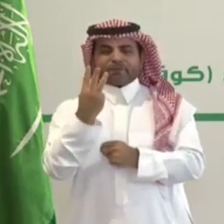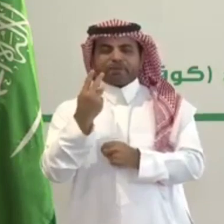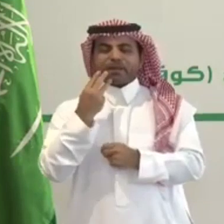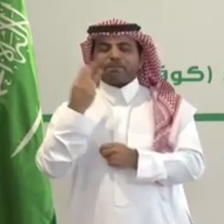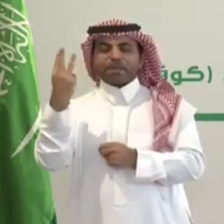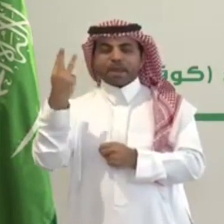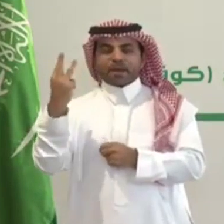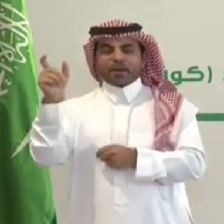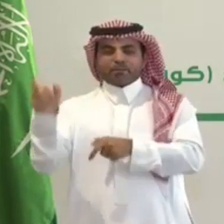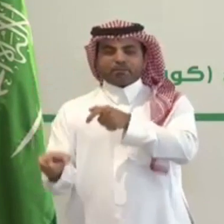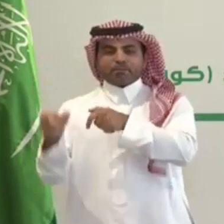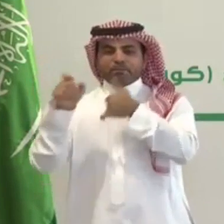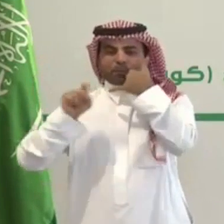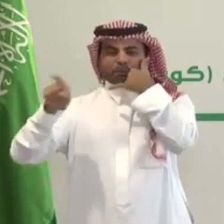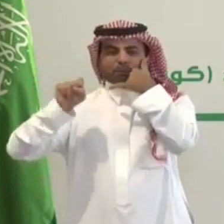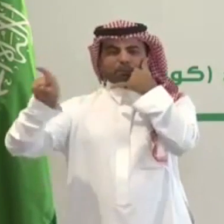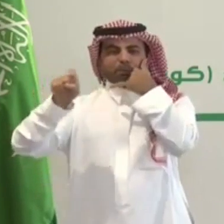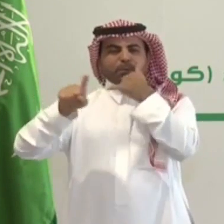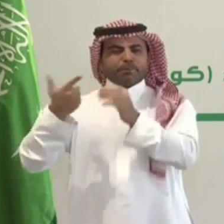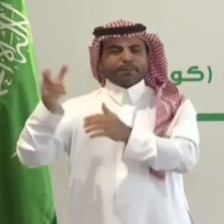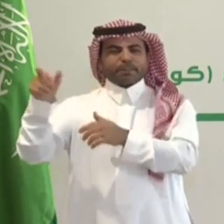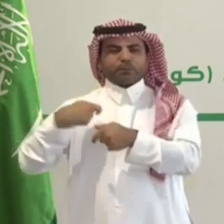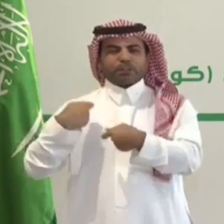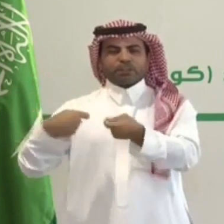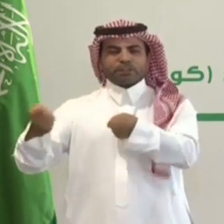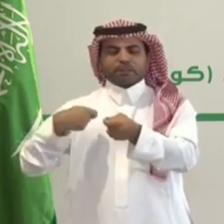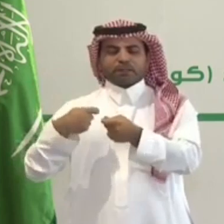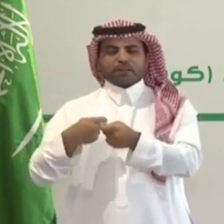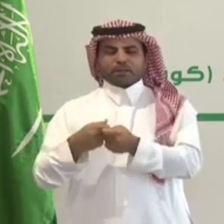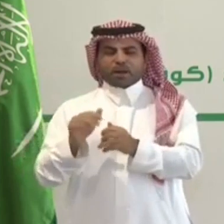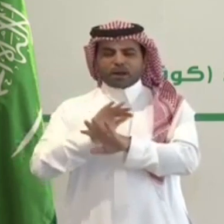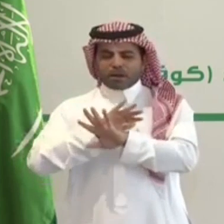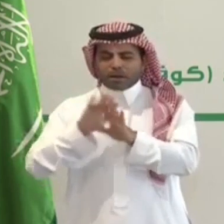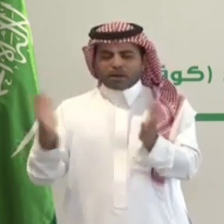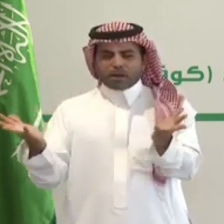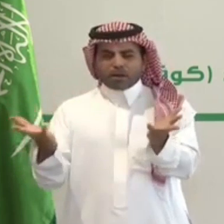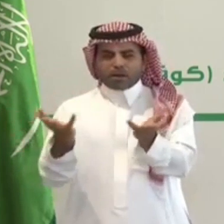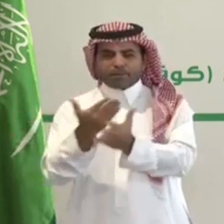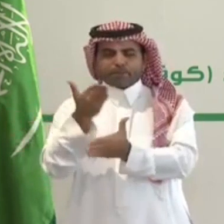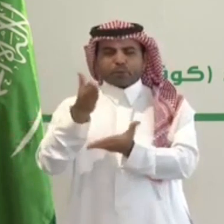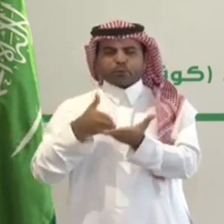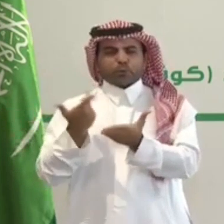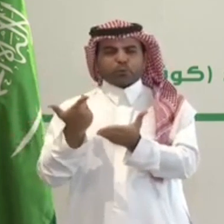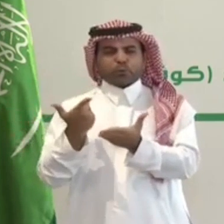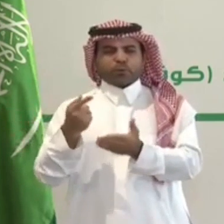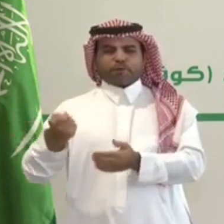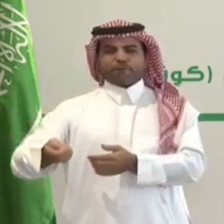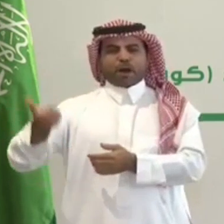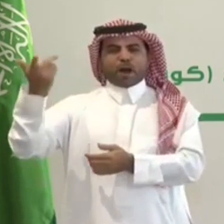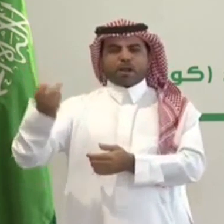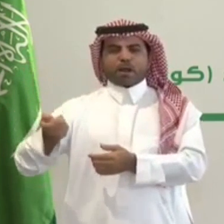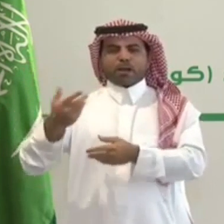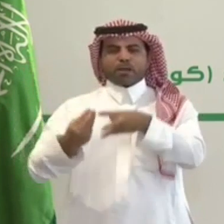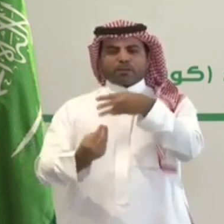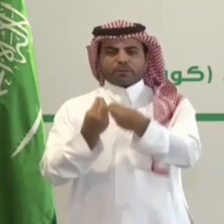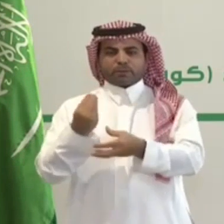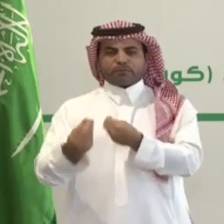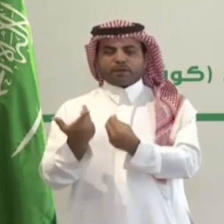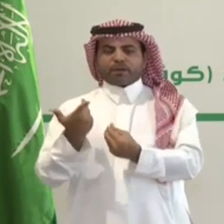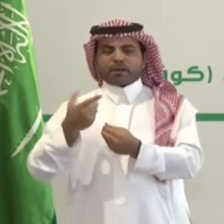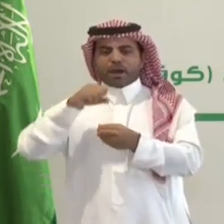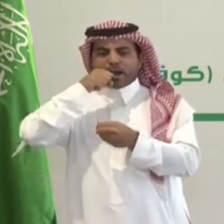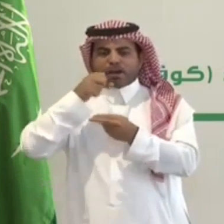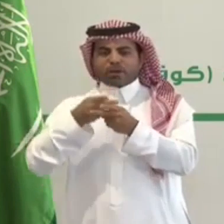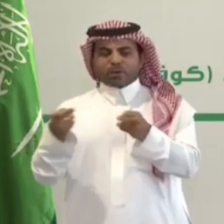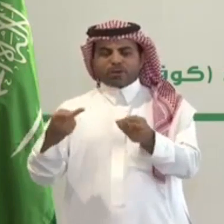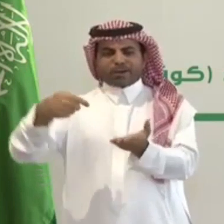المستهلكين تمت مباشرتها فورا. حوالي نصف هذه البلاغات فيما يتعلق بارتفاع الأسعار كانت على الخضار والفواكه وارتفاع أسعار